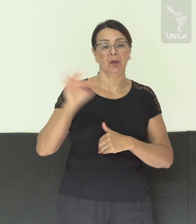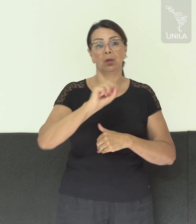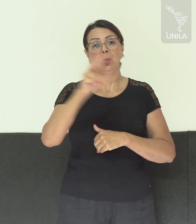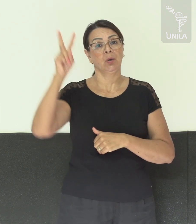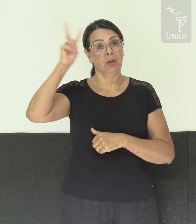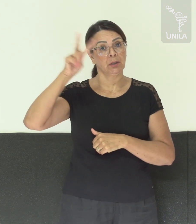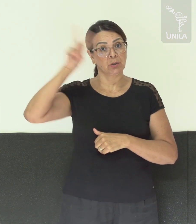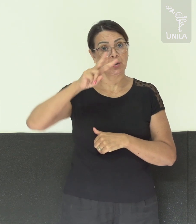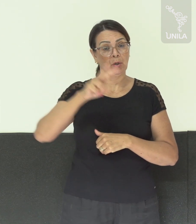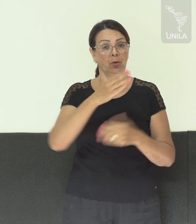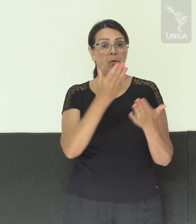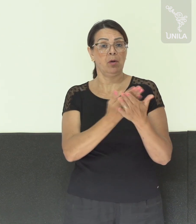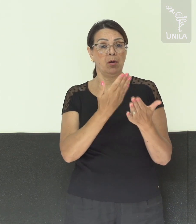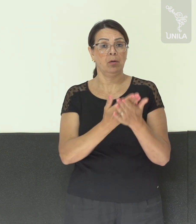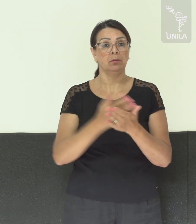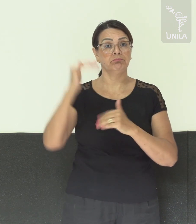escolar de nível de graduação.